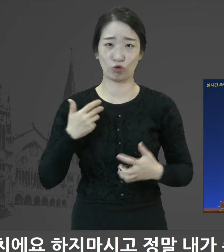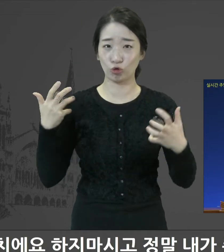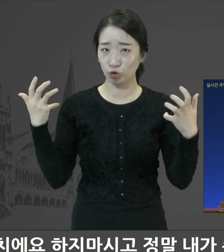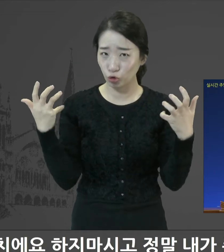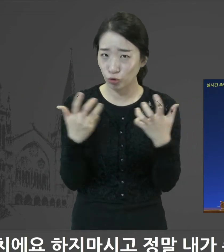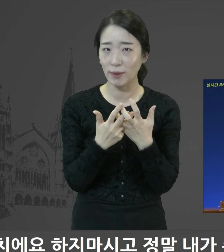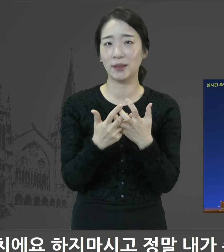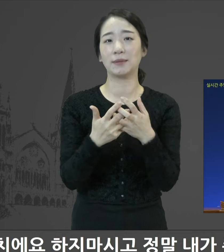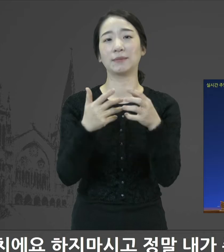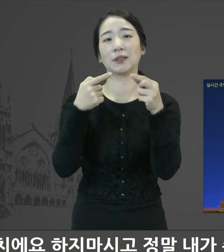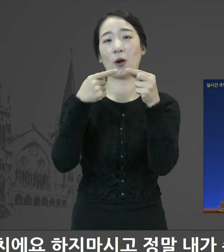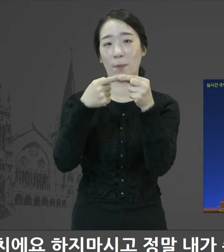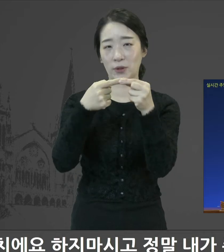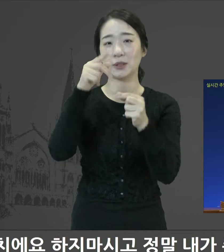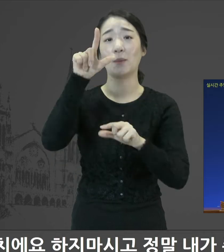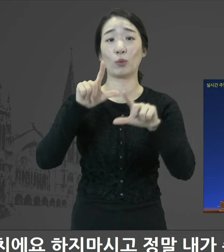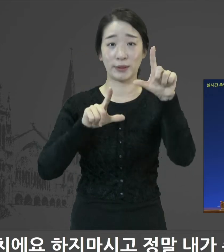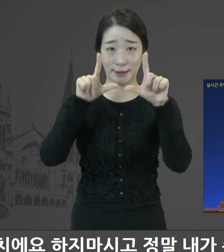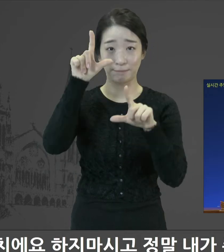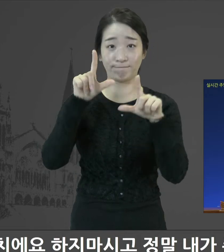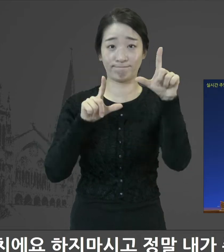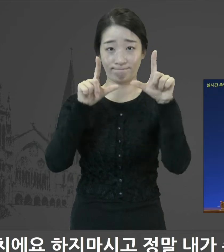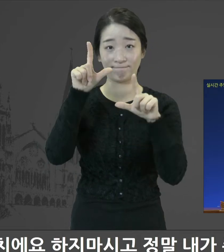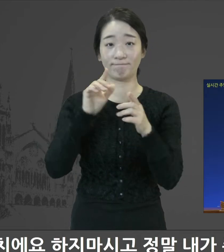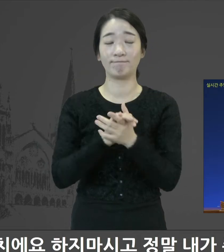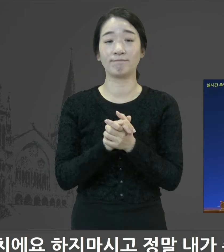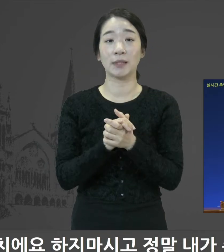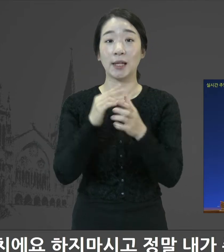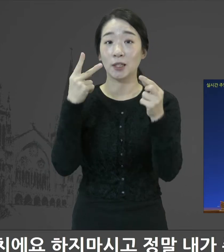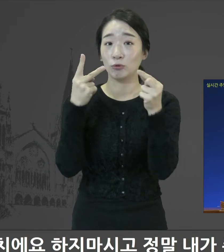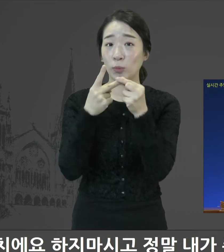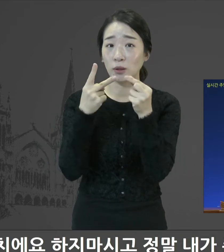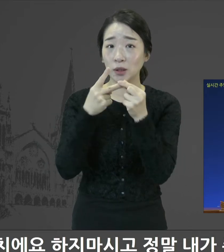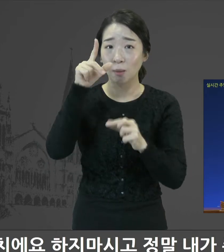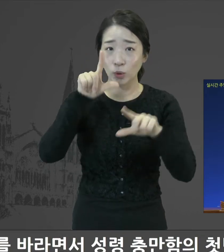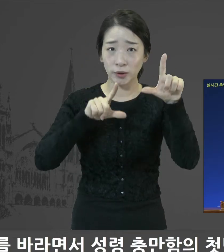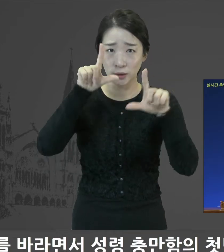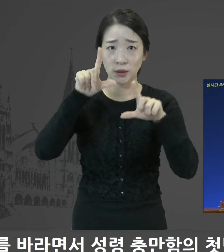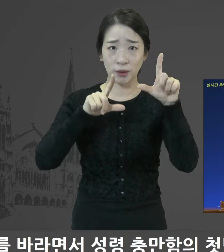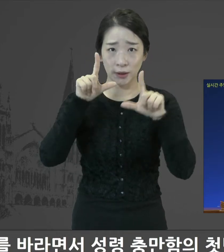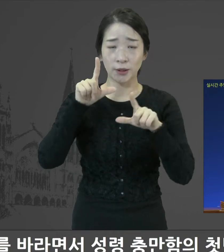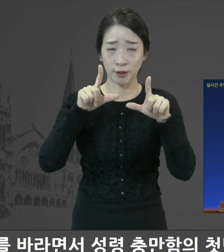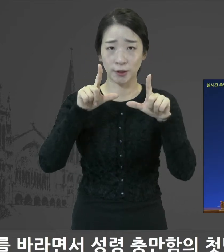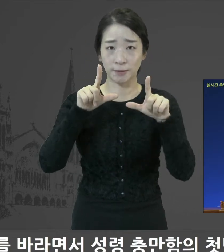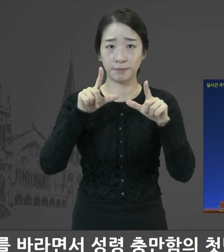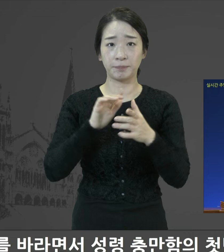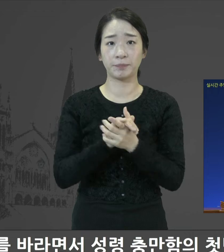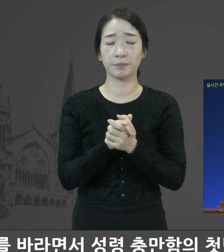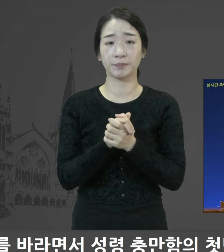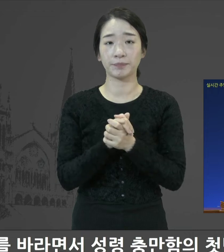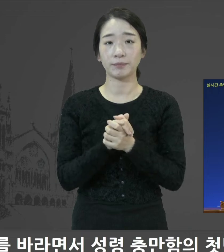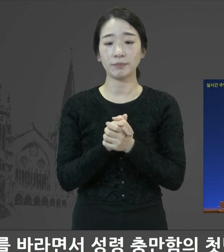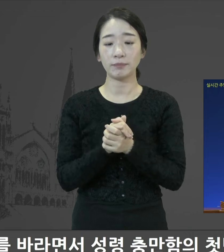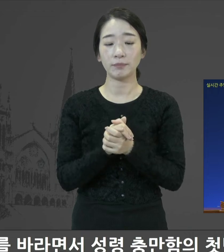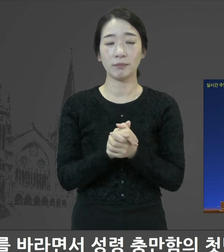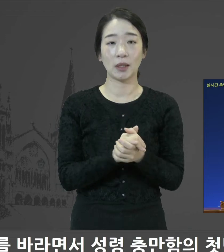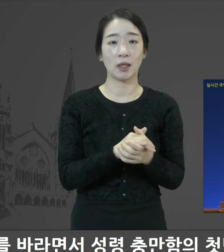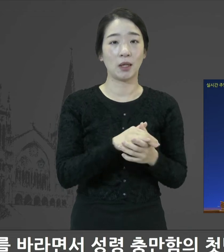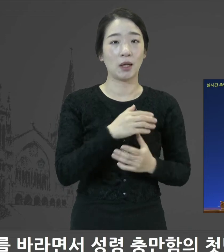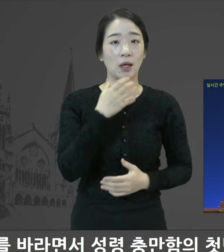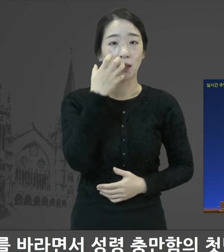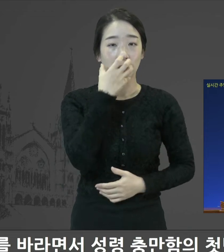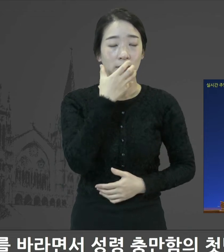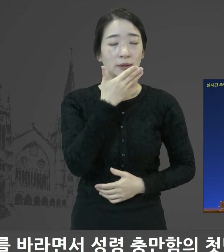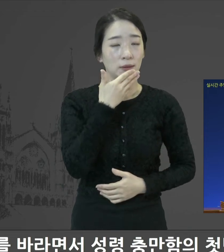첫 번째 모습이었습니다. 두 번째, 이 본문에서 나타나는 이 두 태아의 만남을